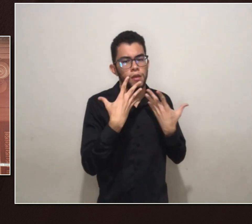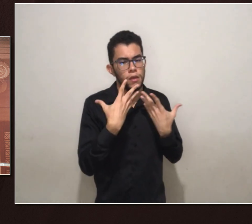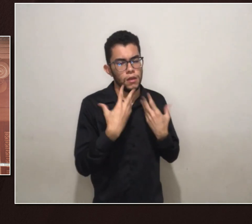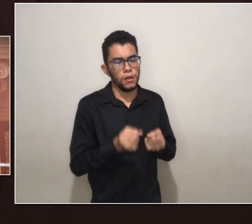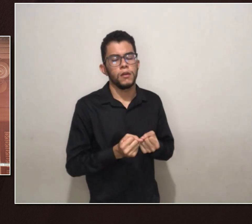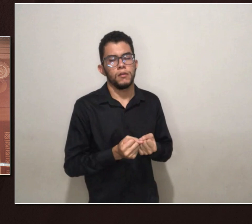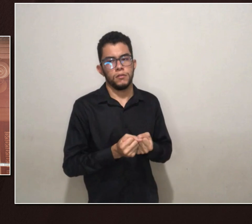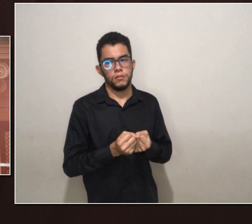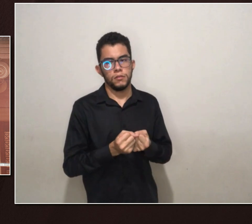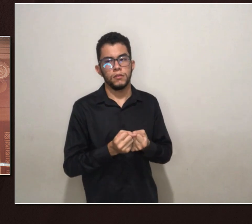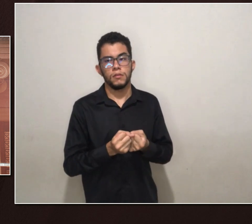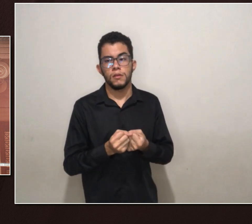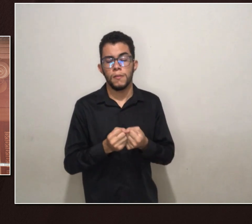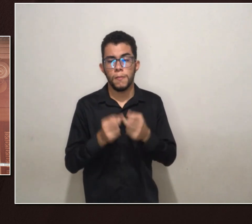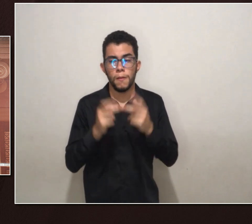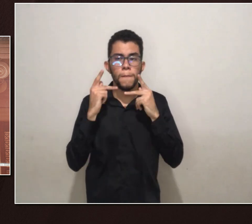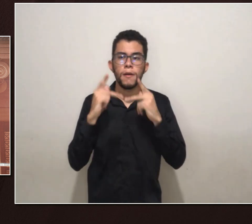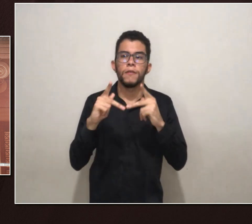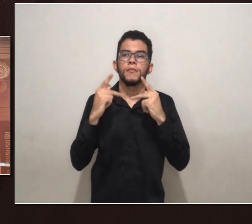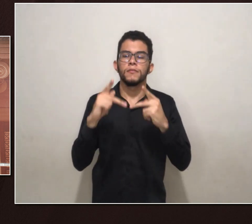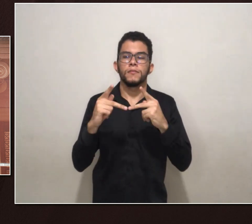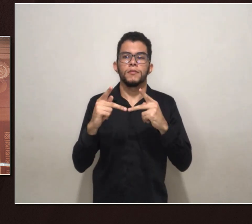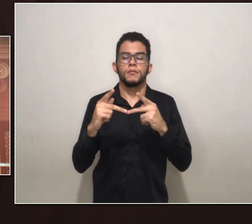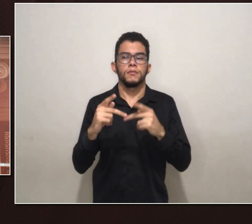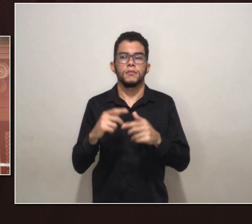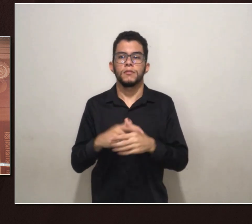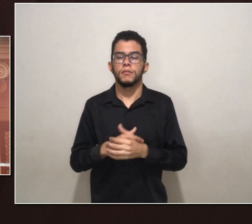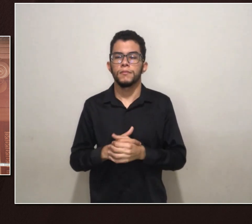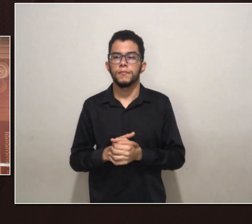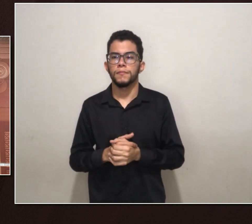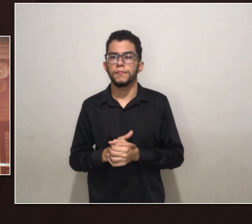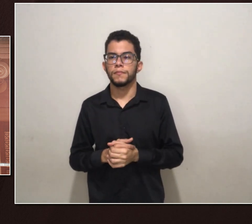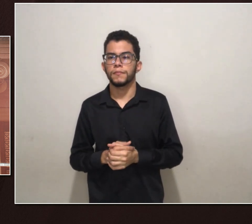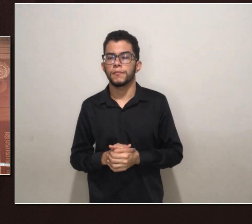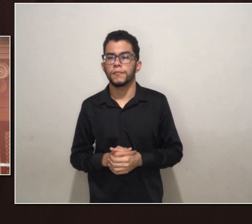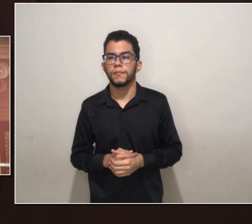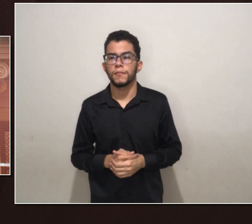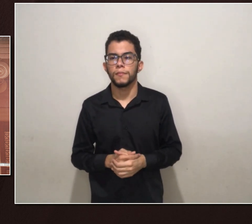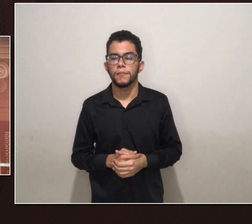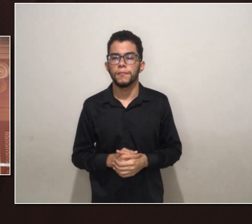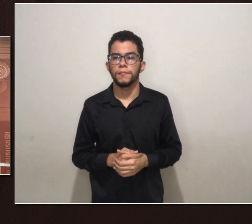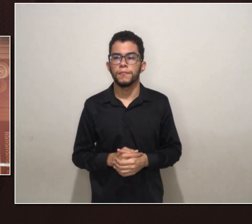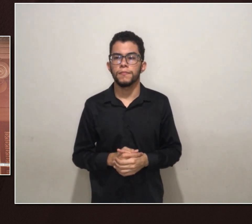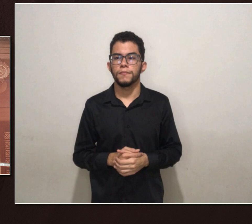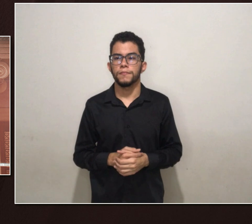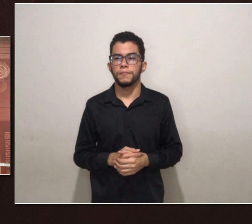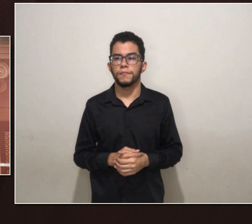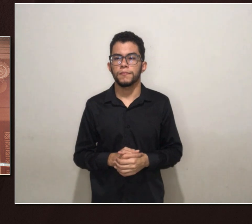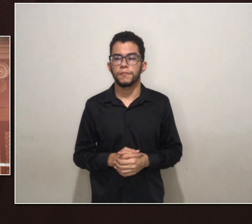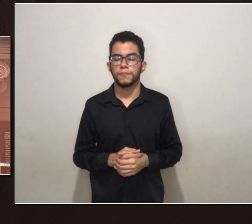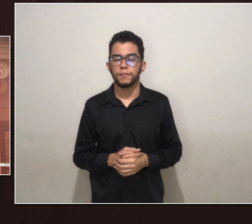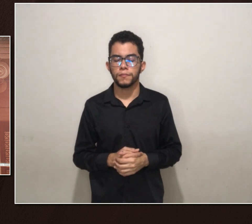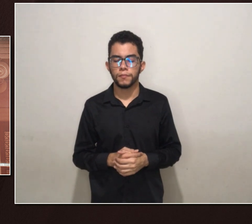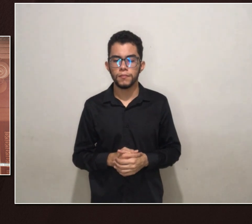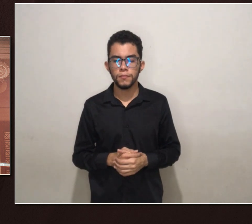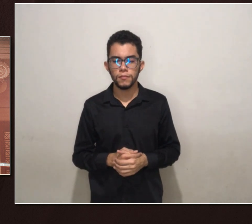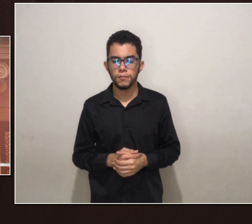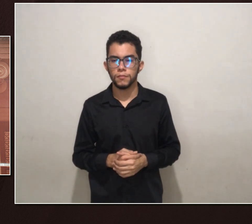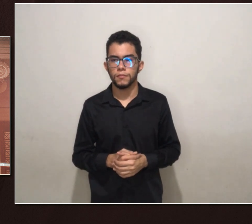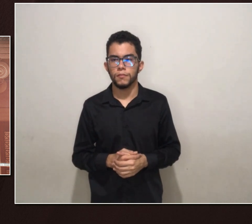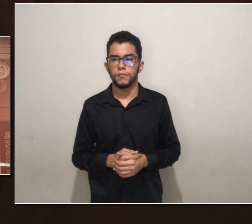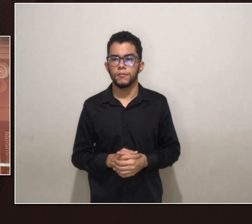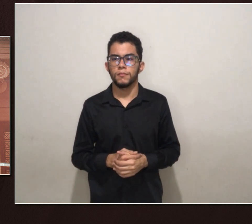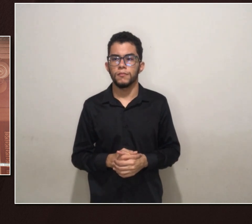Deus, passa a se comparar ao profeta. Né?